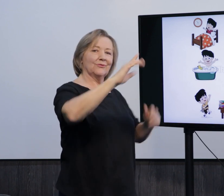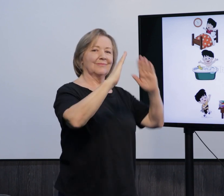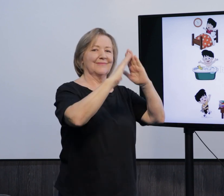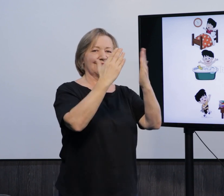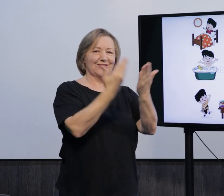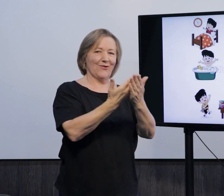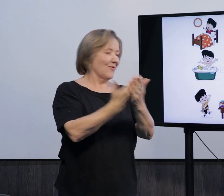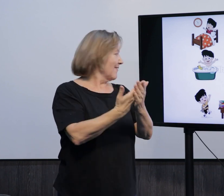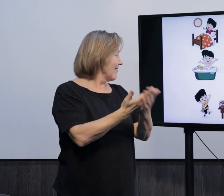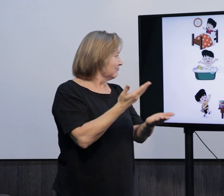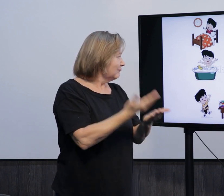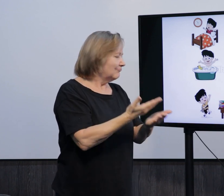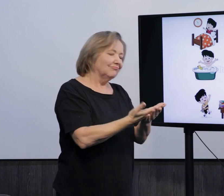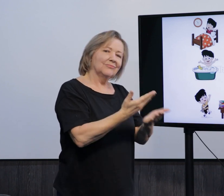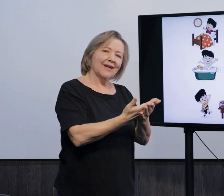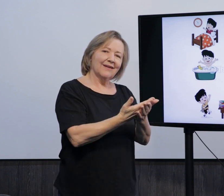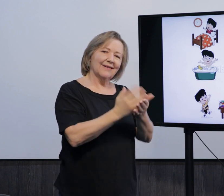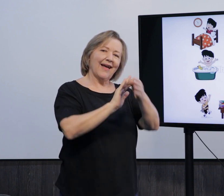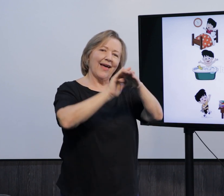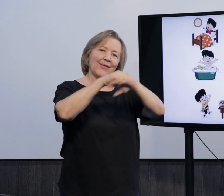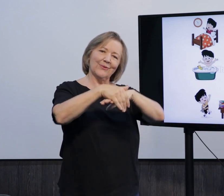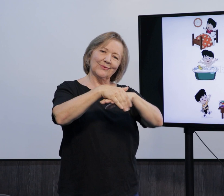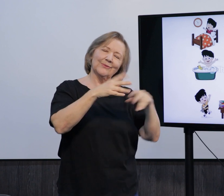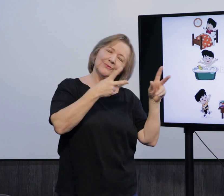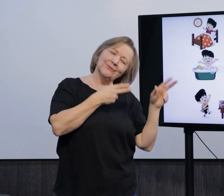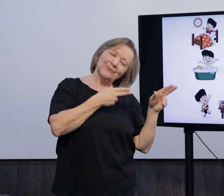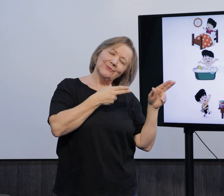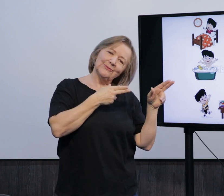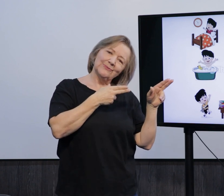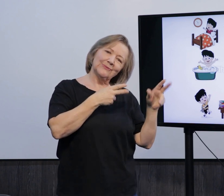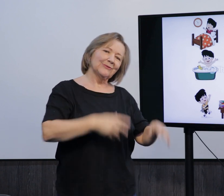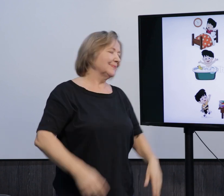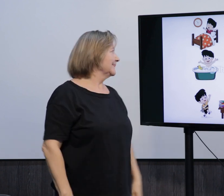e vou para a escola, estudo e à noite eu durmo.